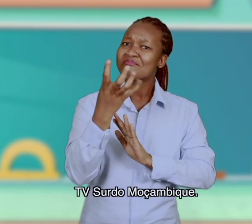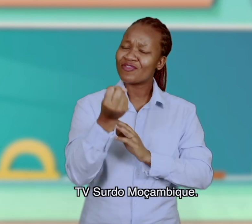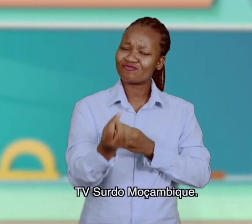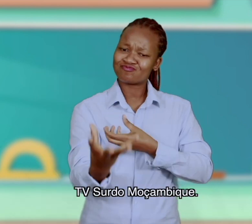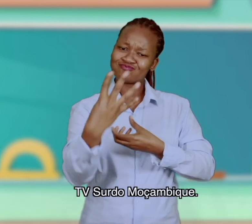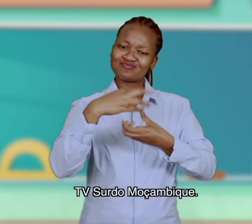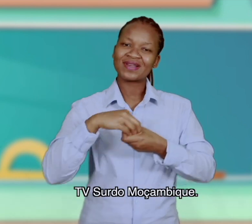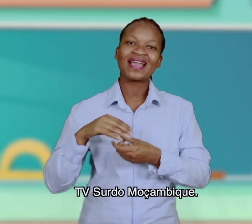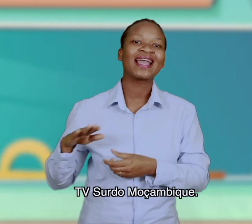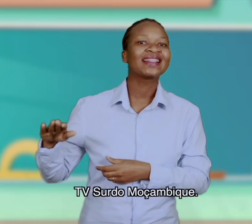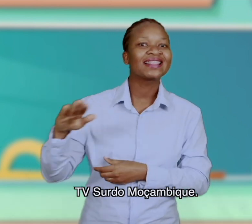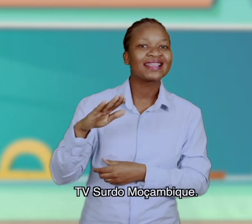Moçambique.